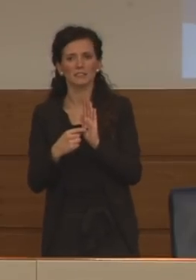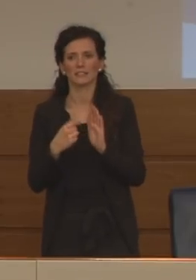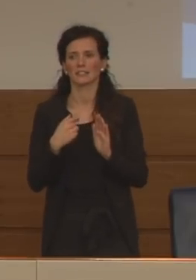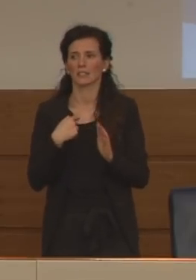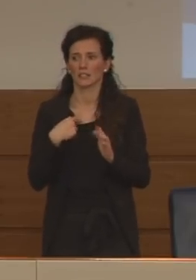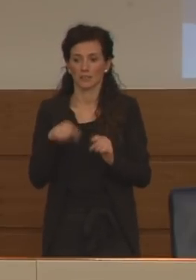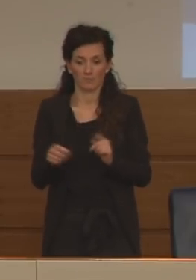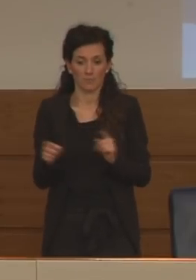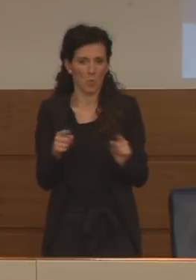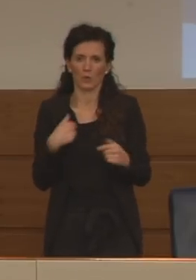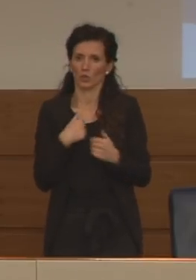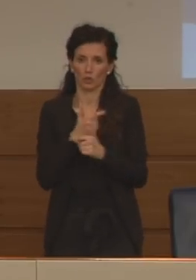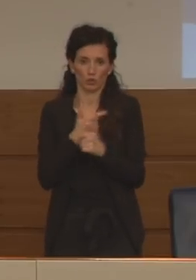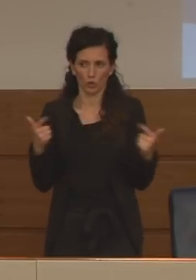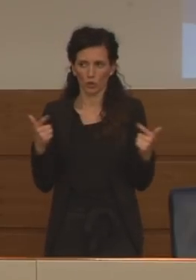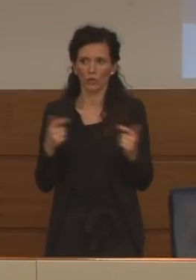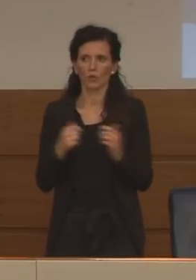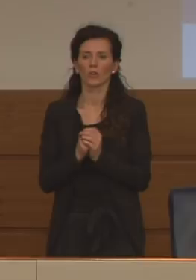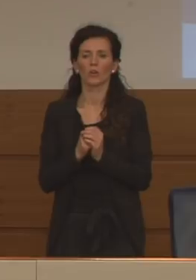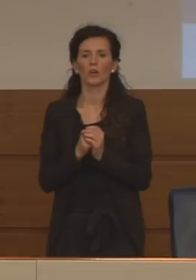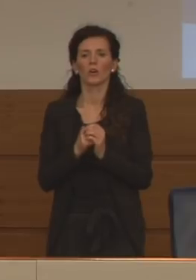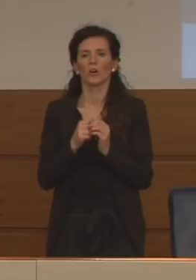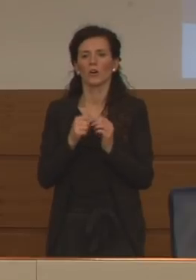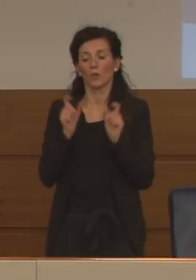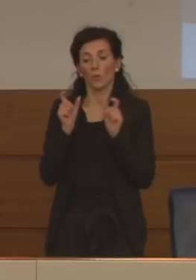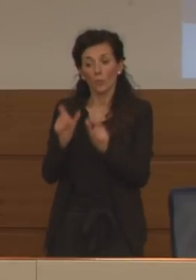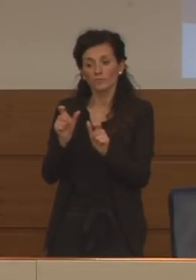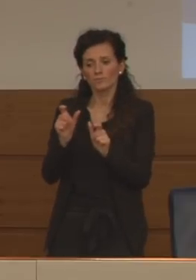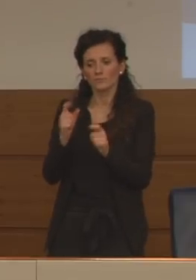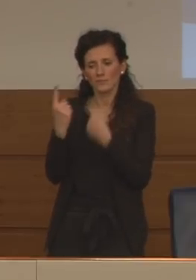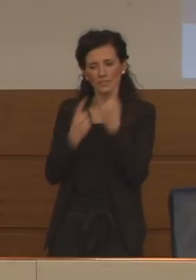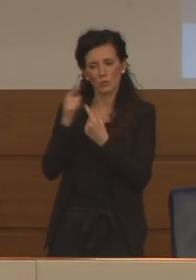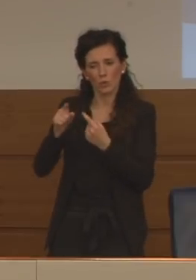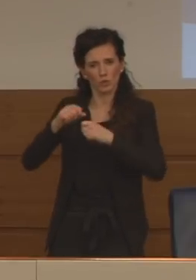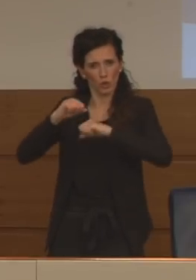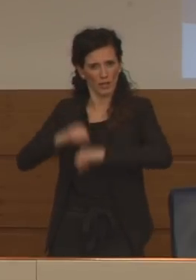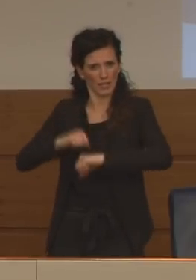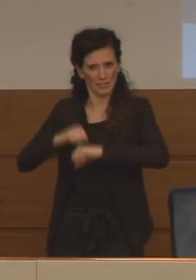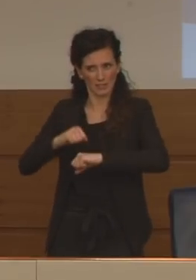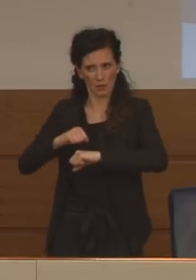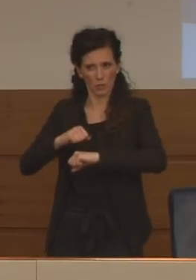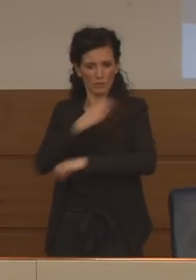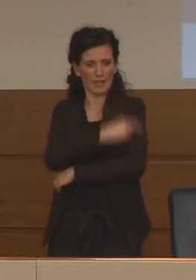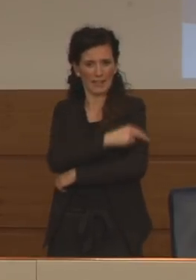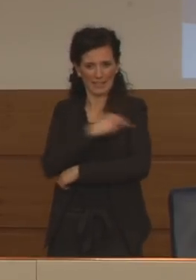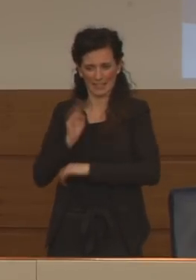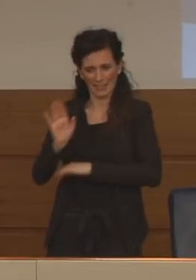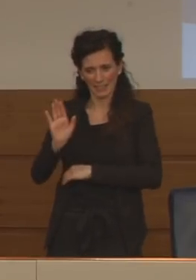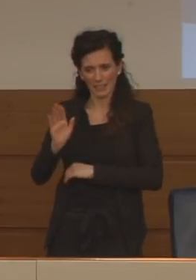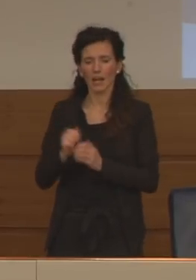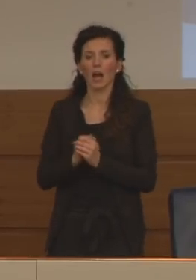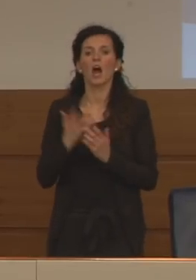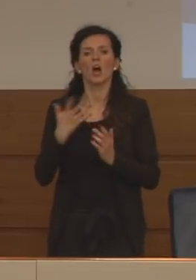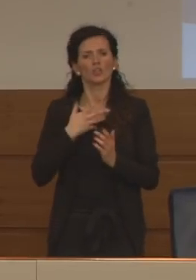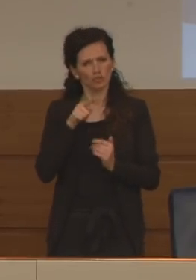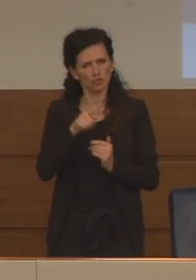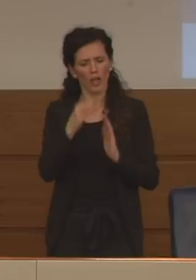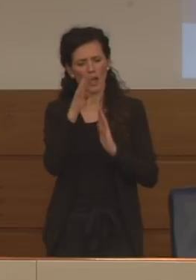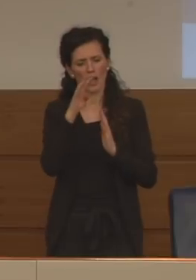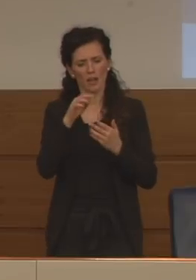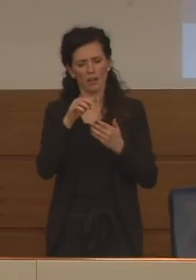soprattutto rispetto alla parte clinica abbiamo dei dati viceversa che voi potete trovare nel rapporto sulla mortalità